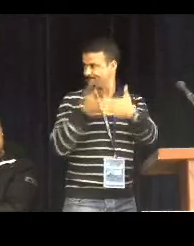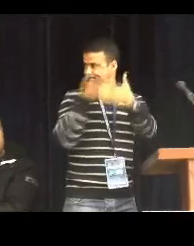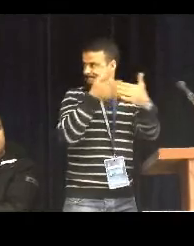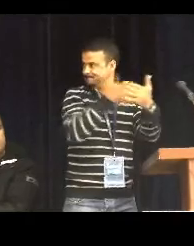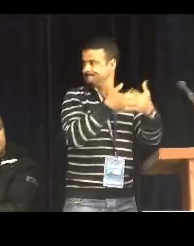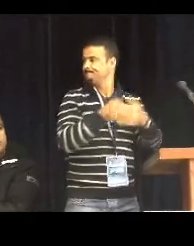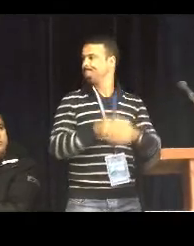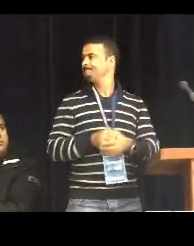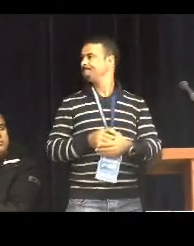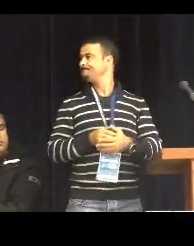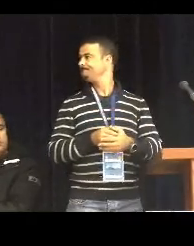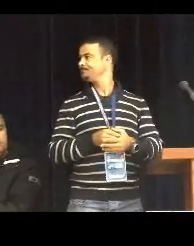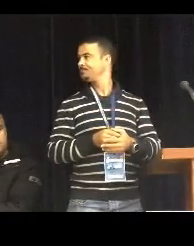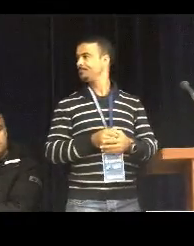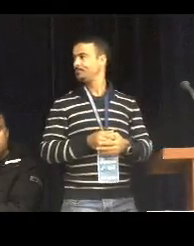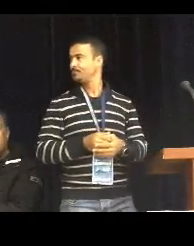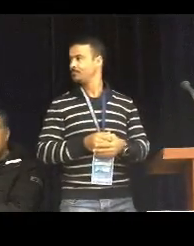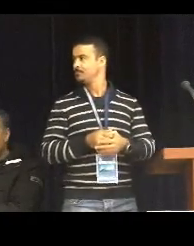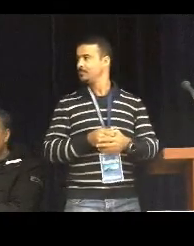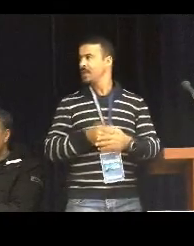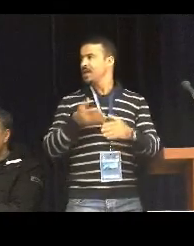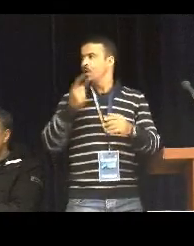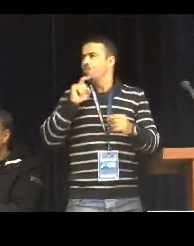لذا أقول لكم، نحن أبناء الآن،